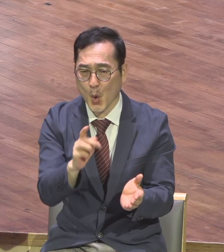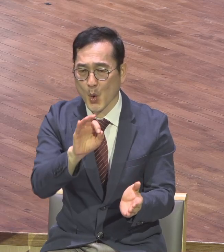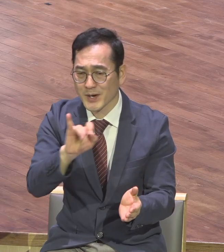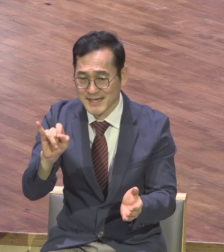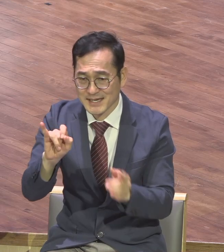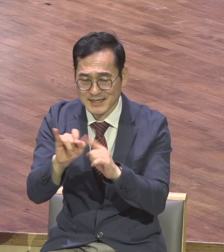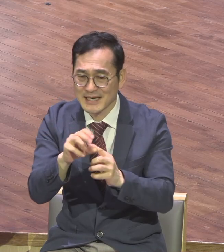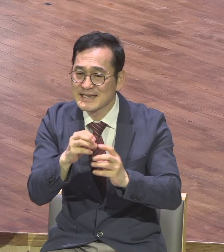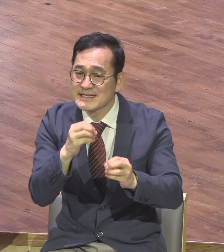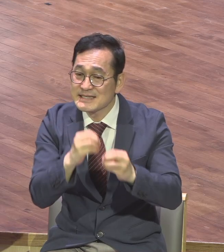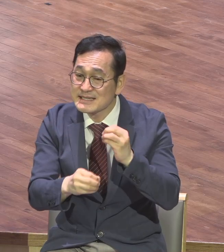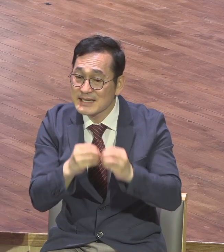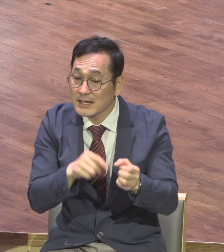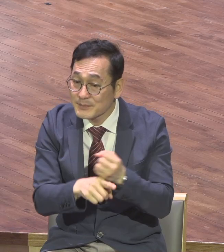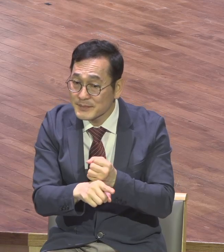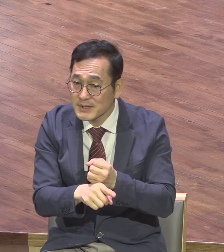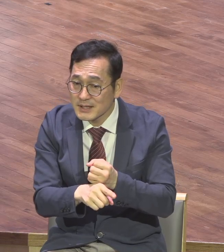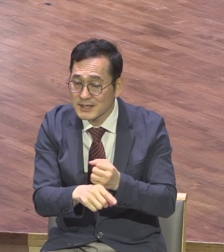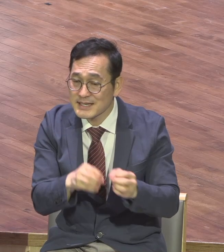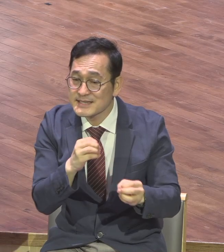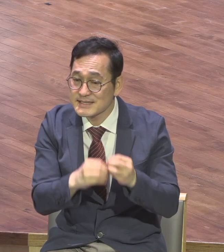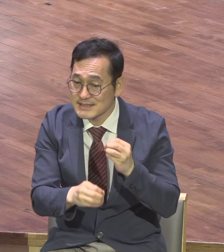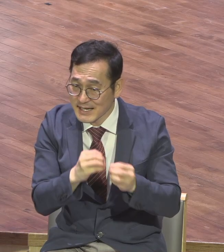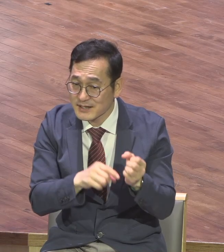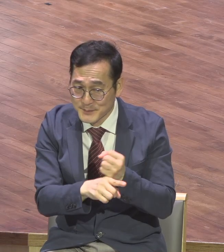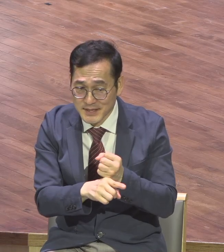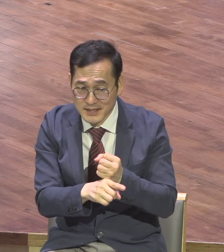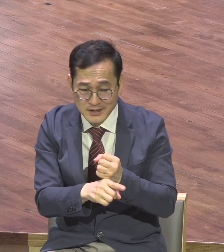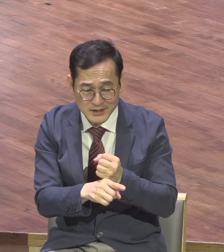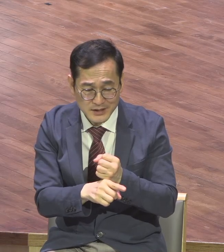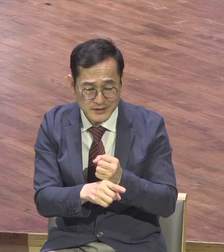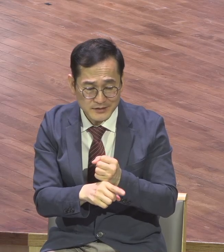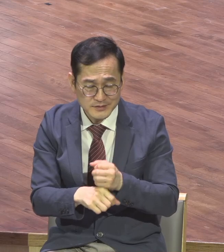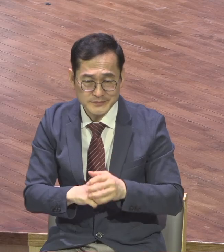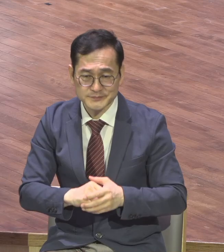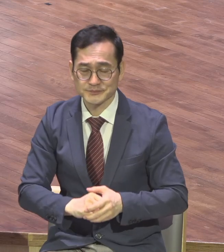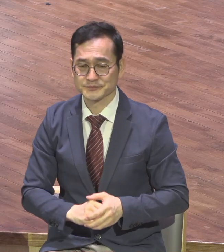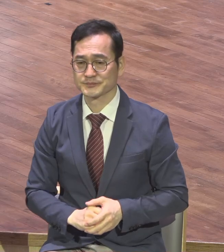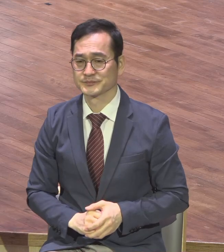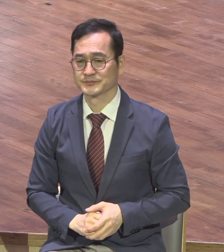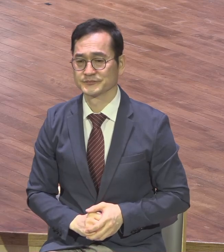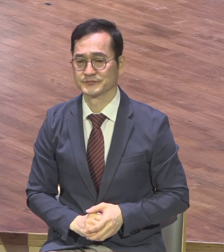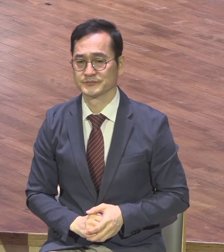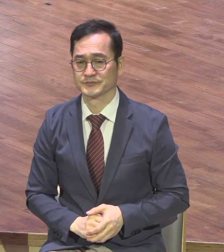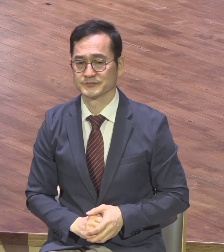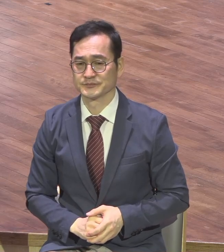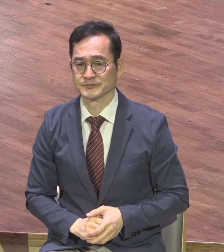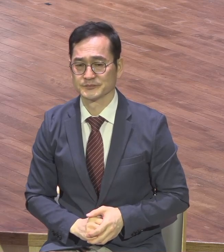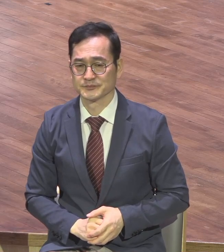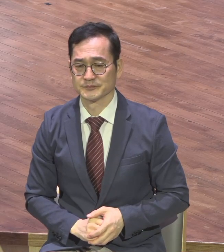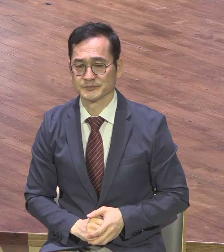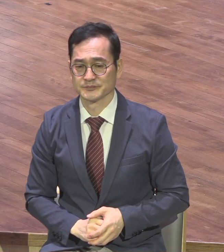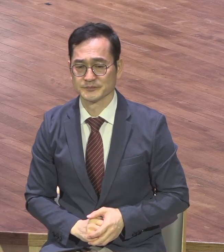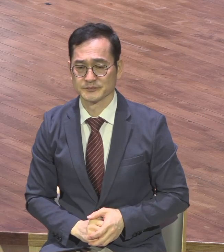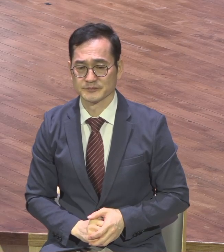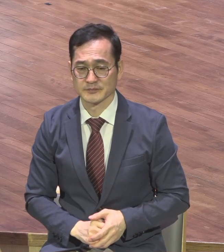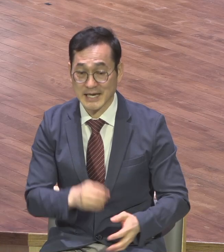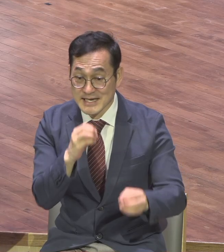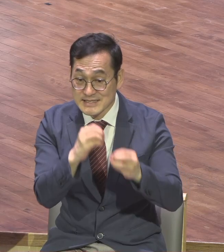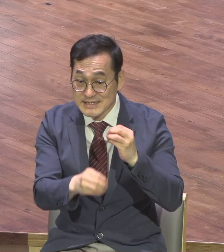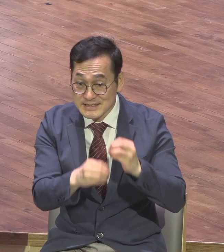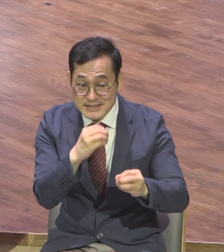포엠이 나왔어요. 이 문학적으로 가장 함축적이고 가장 아름답게 표현하는 것이 바로